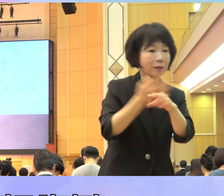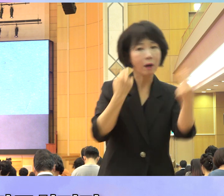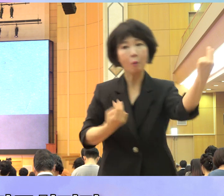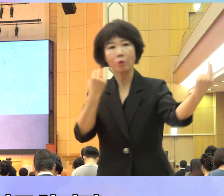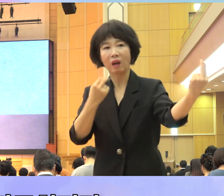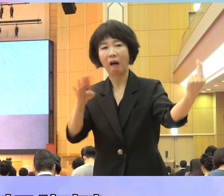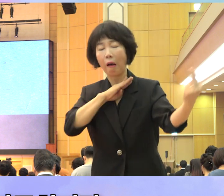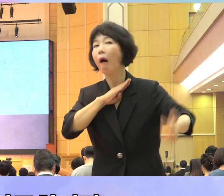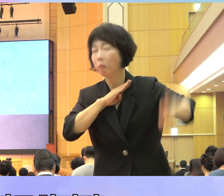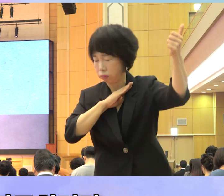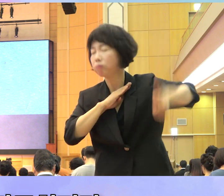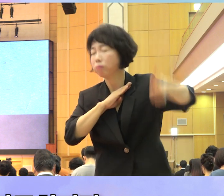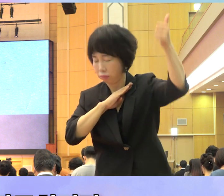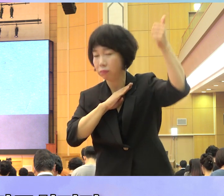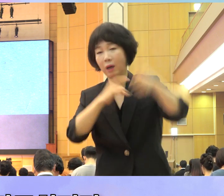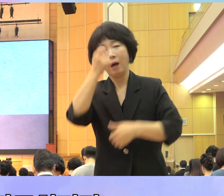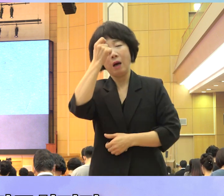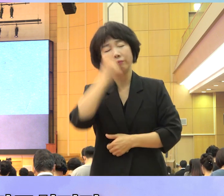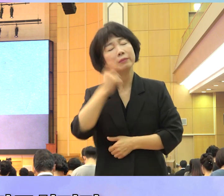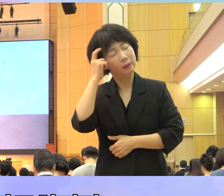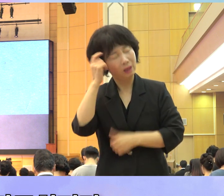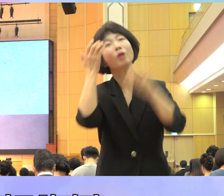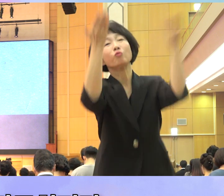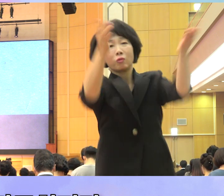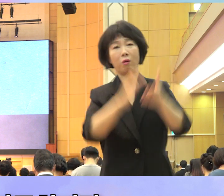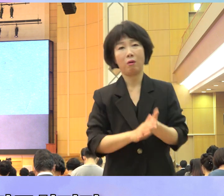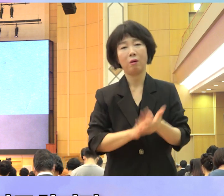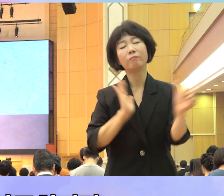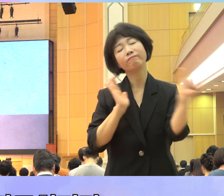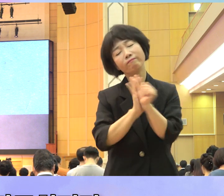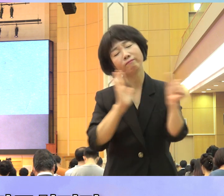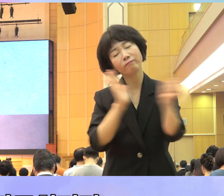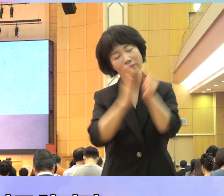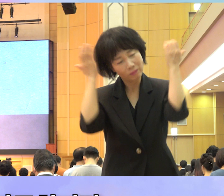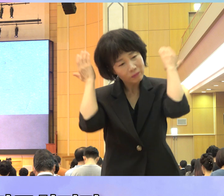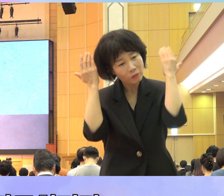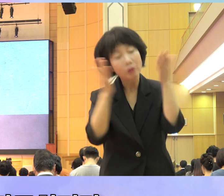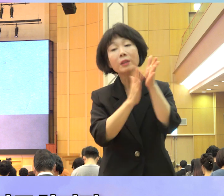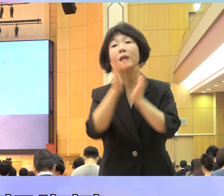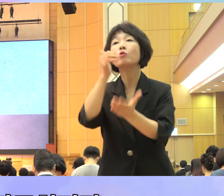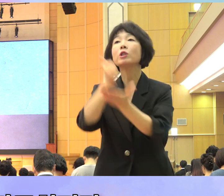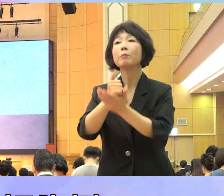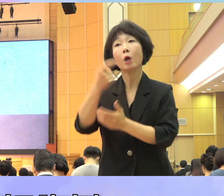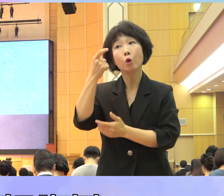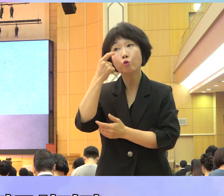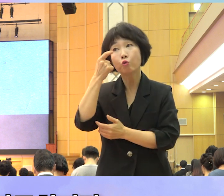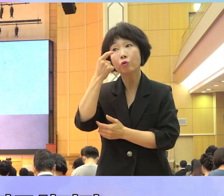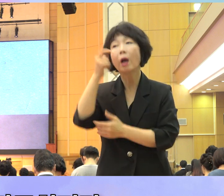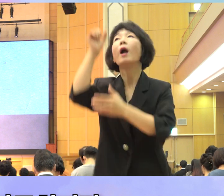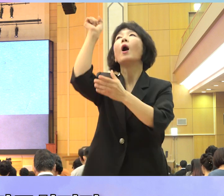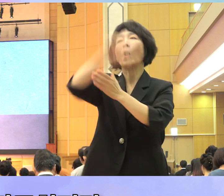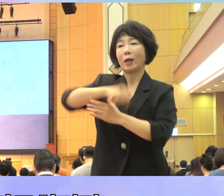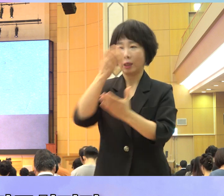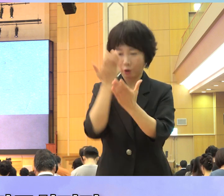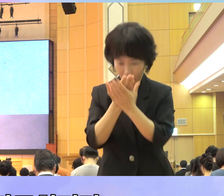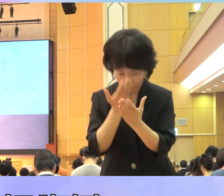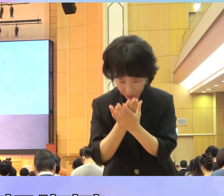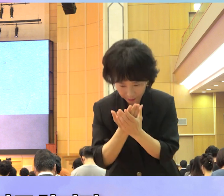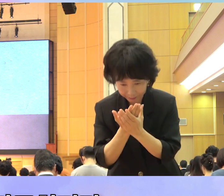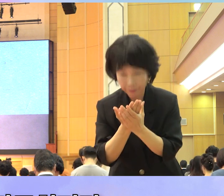나보다 낫게 여기고 불쌍히 여기고 긍휼히 바라볼 수 있는 예수님의 눈을 우리에게